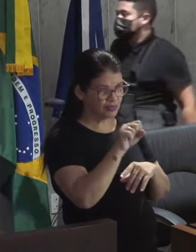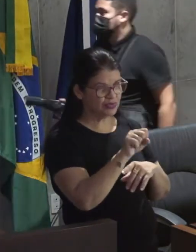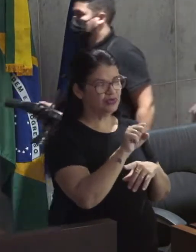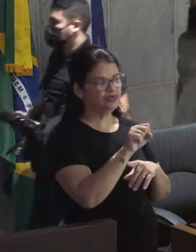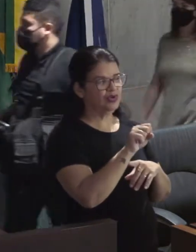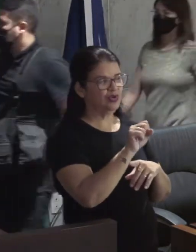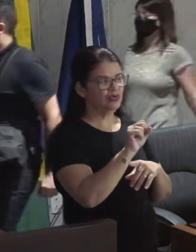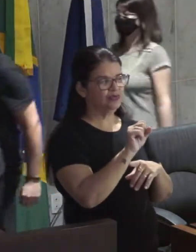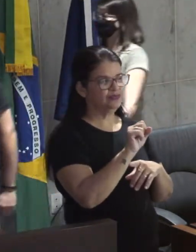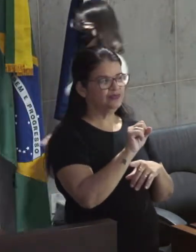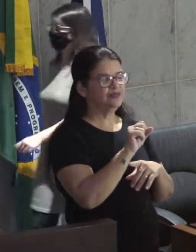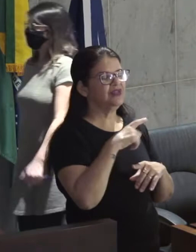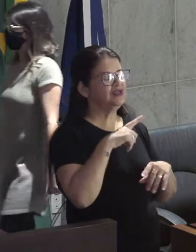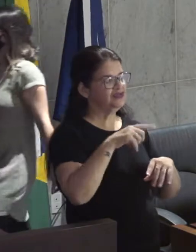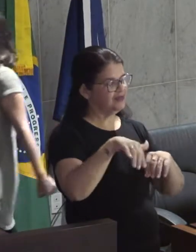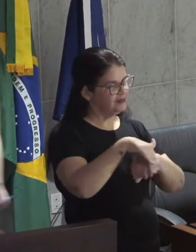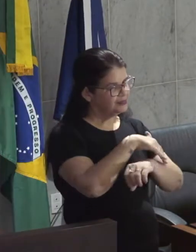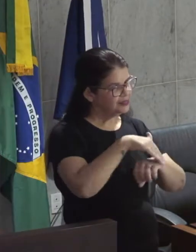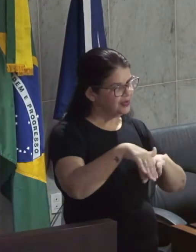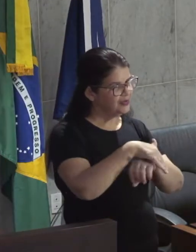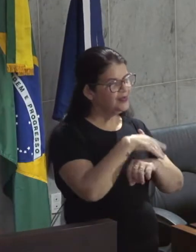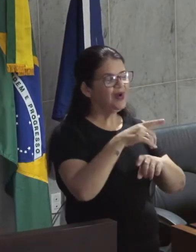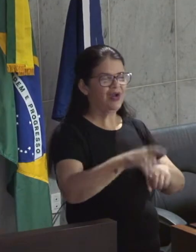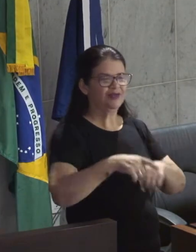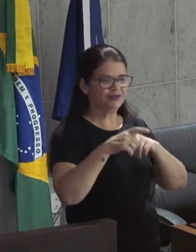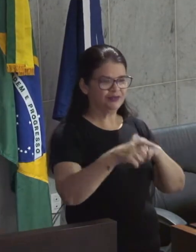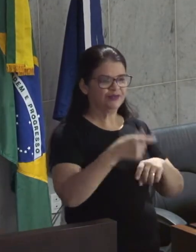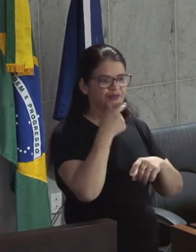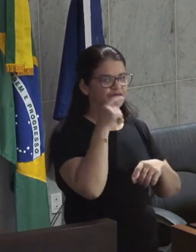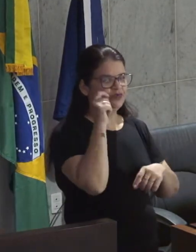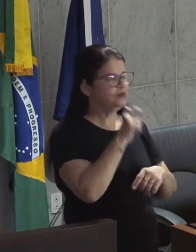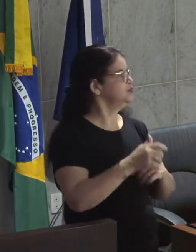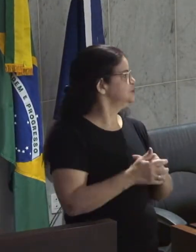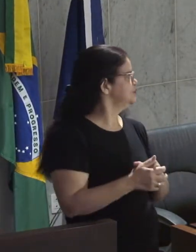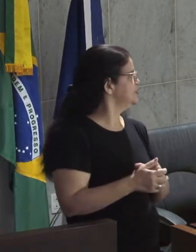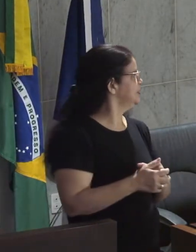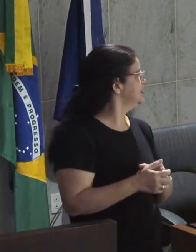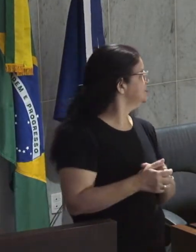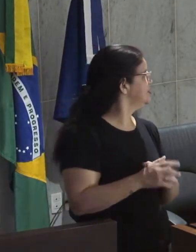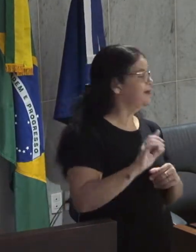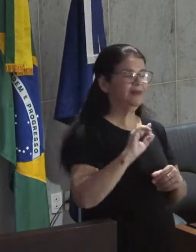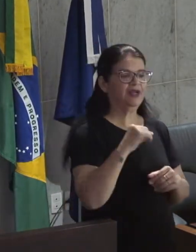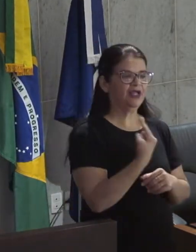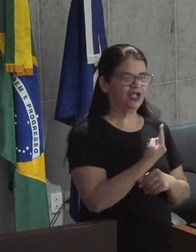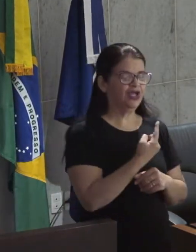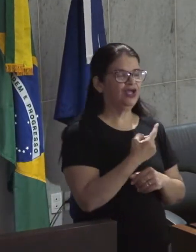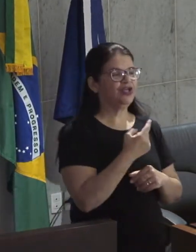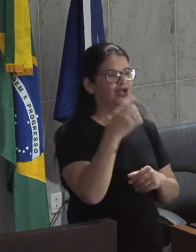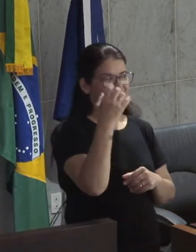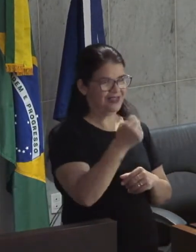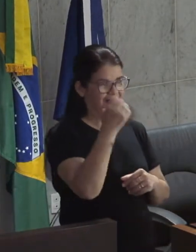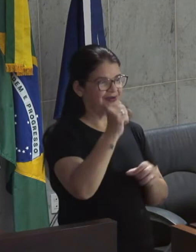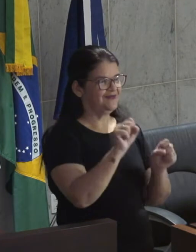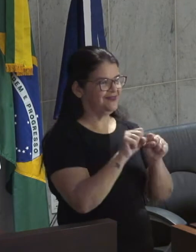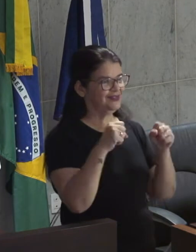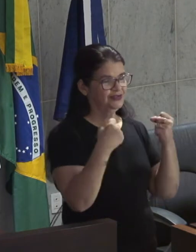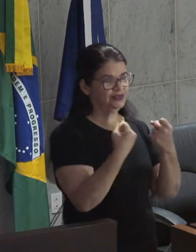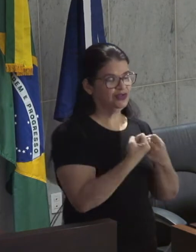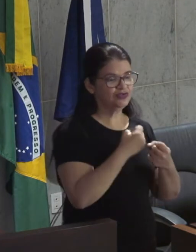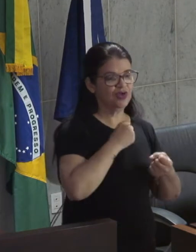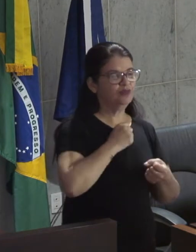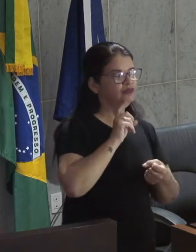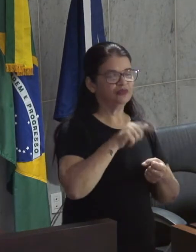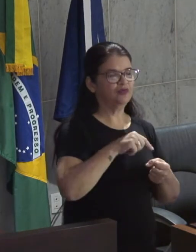2018, estávamos na rua, os agricultores e agricultoras, para que a nossa previdência social não